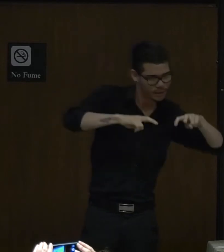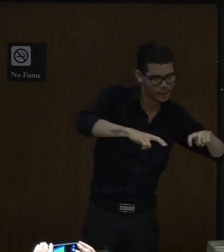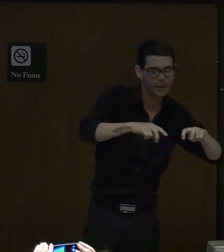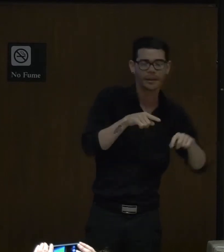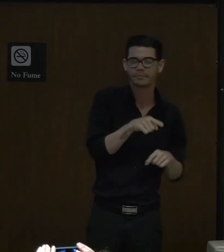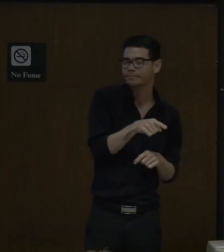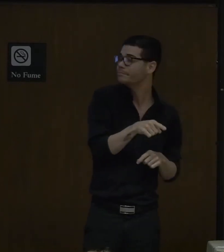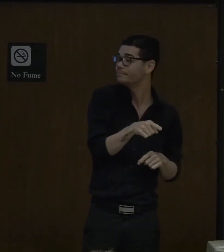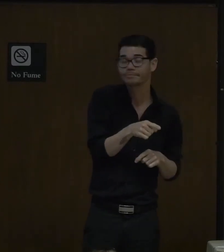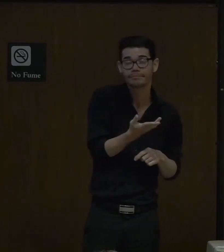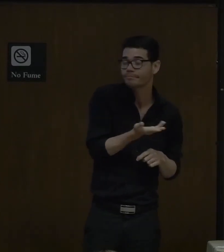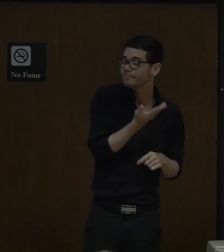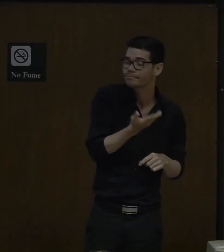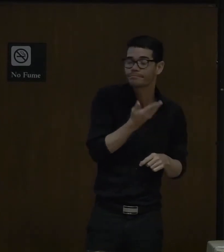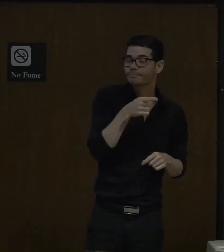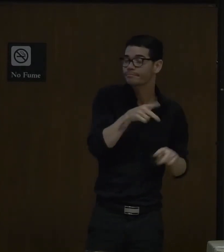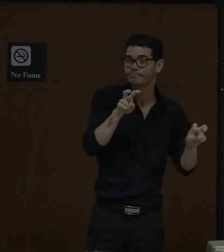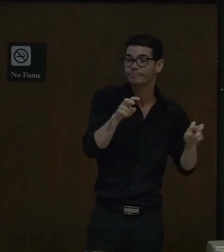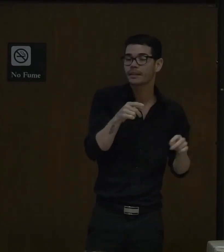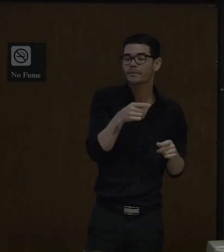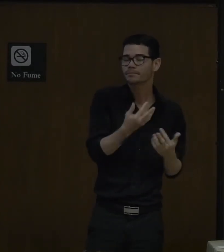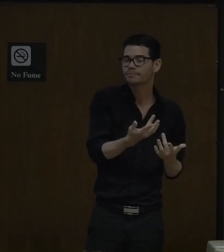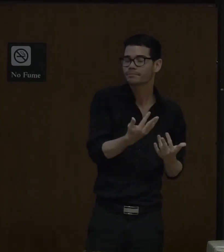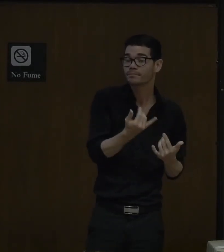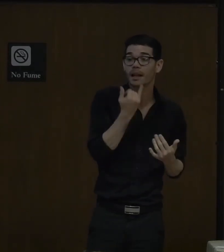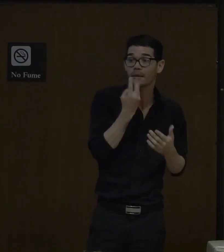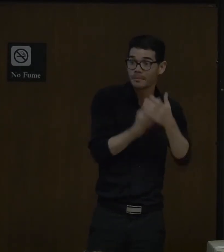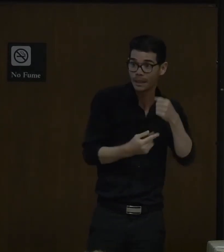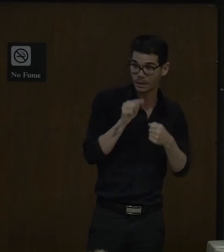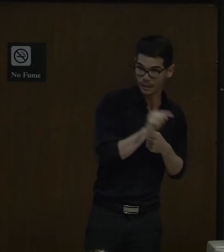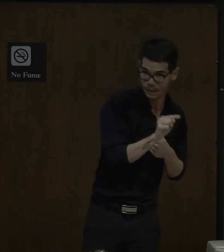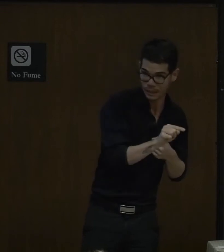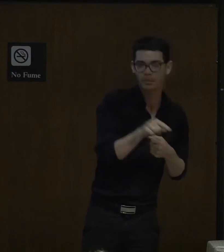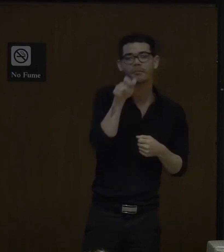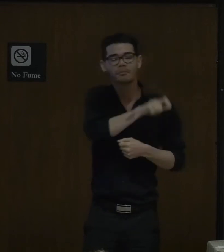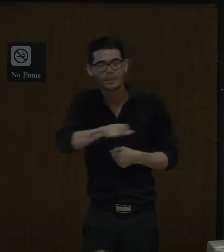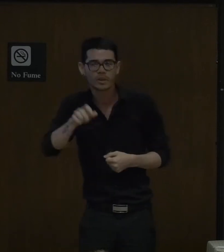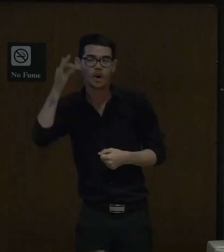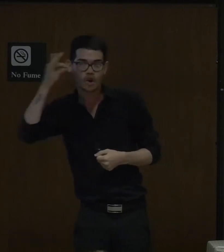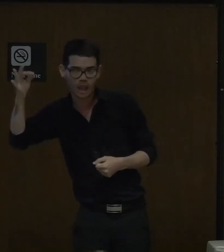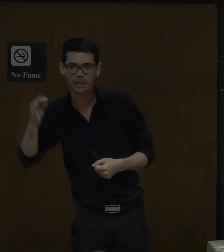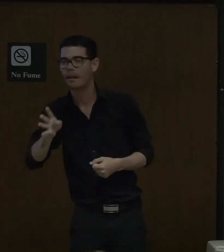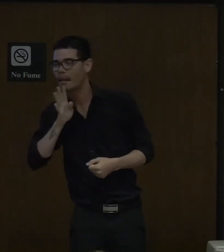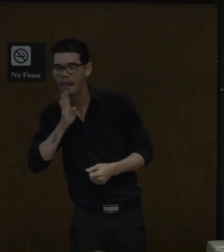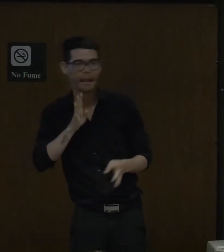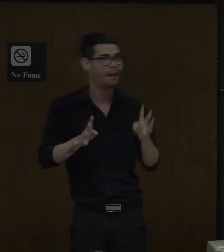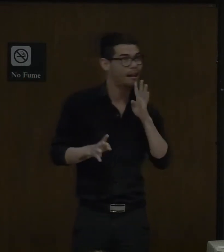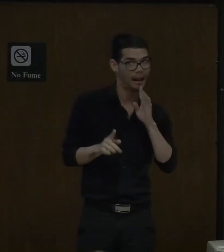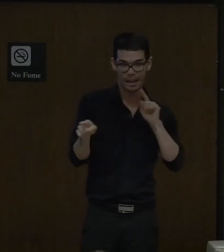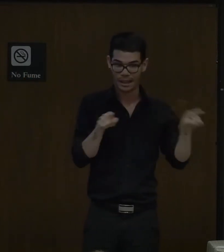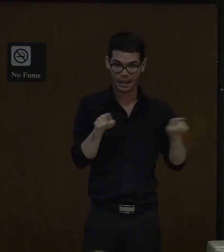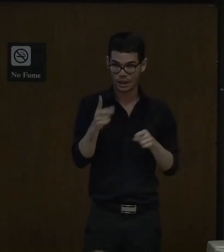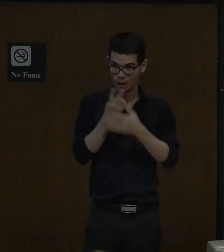investigación sobre el bilingüismo en personas oyentes, en personas que manejan dos lenguas habladas, y la